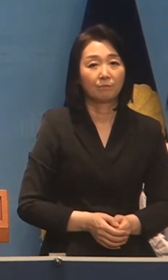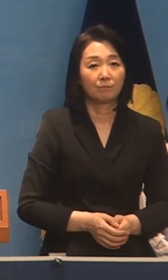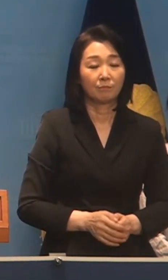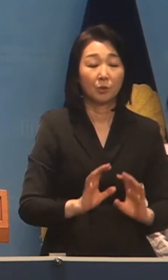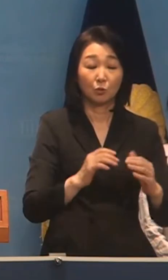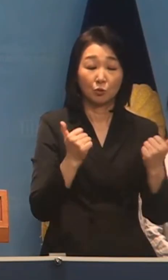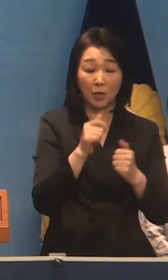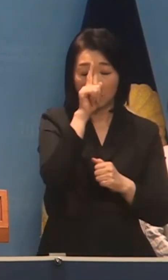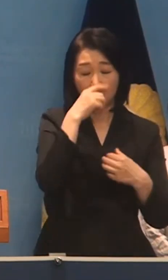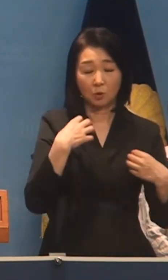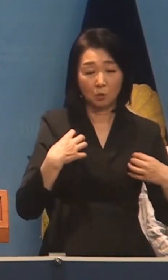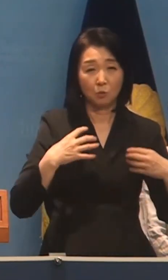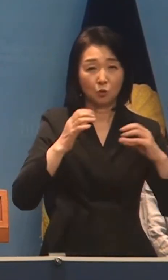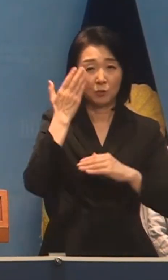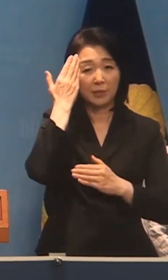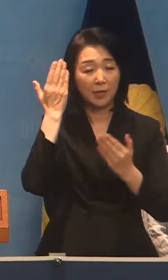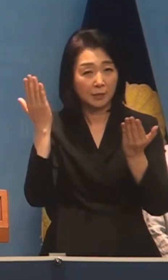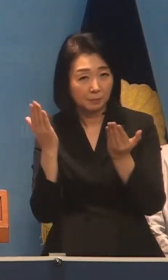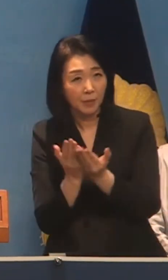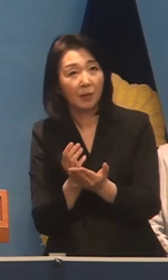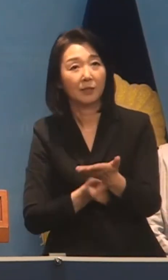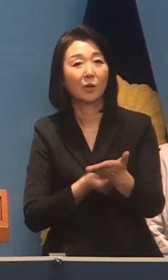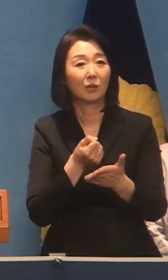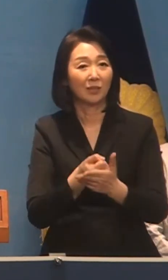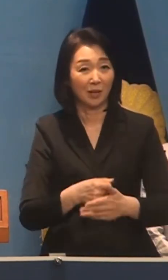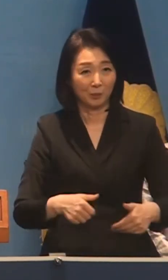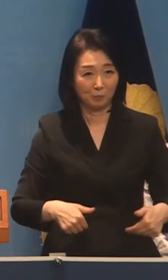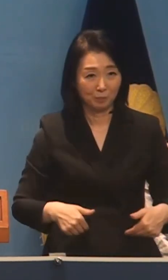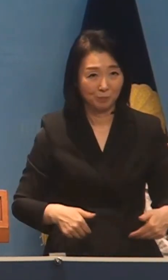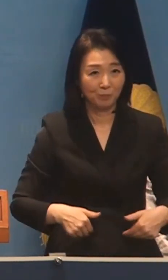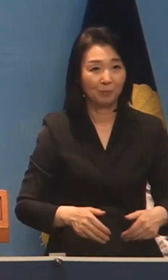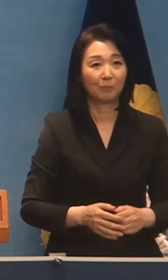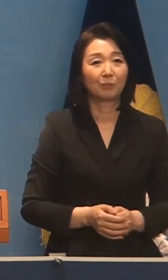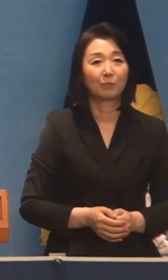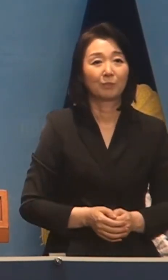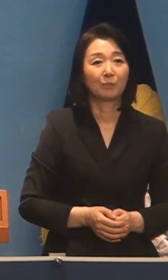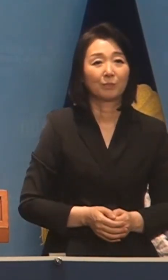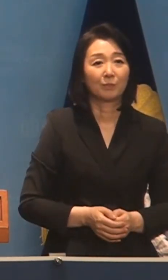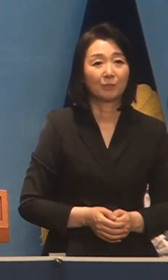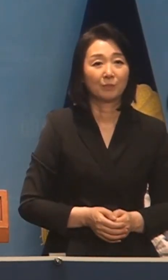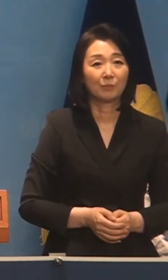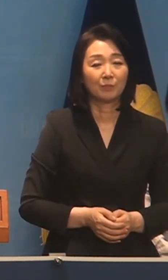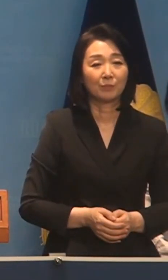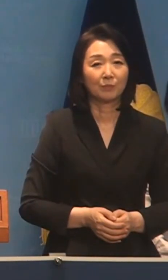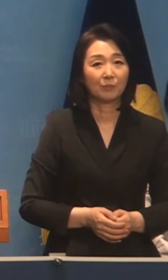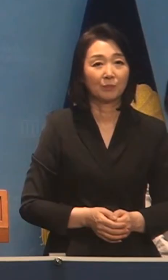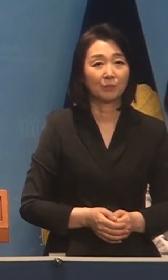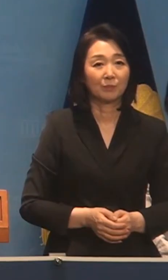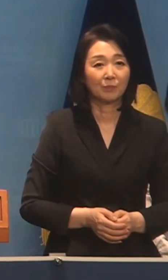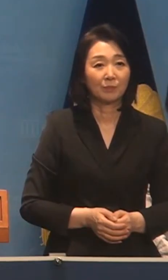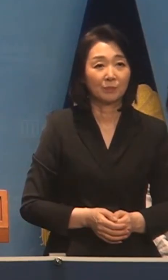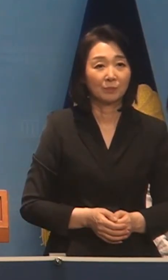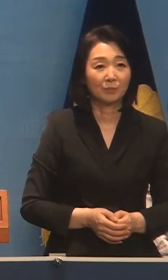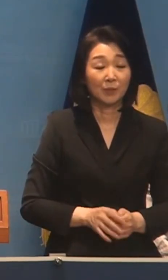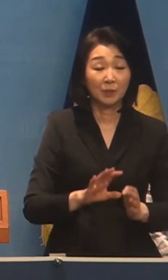국회와 정부가 국민 상식에 부합하는 결단을 내려야 할 때입니다. 그래야 학생과 학부모와